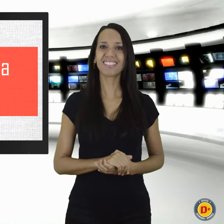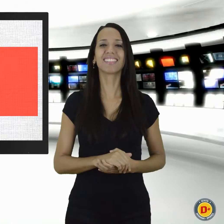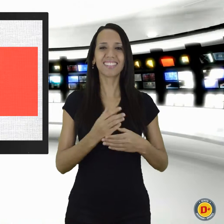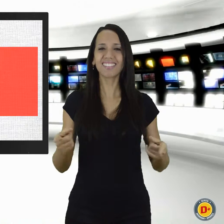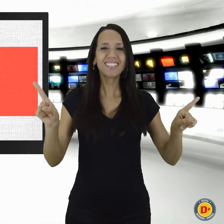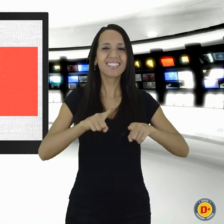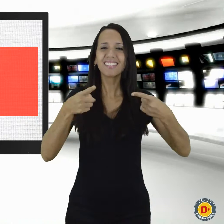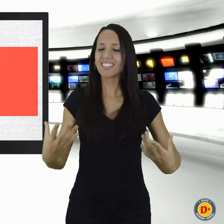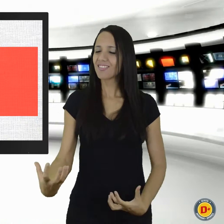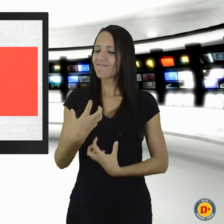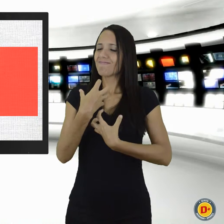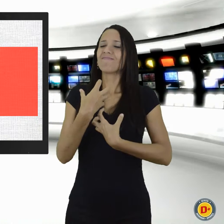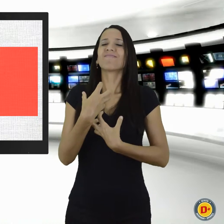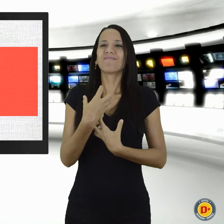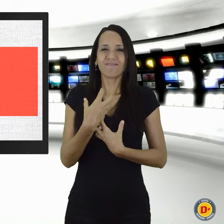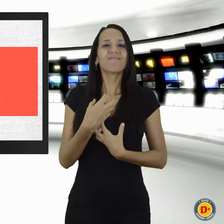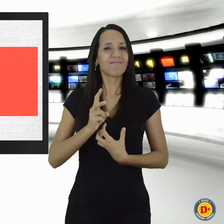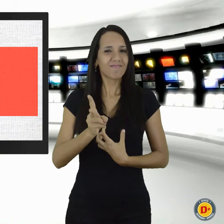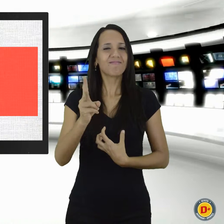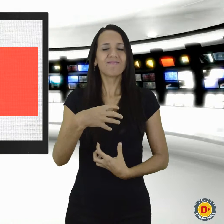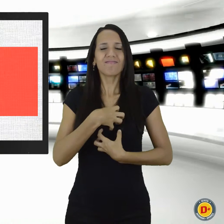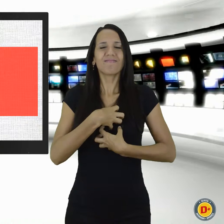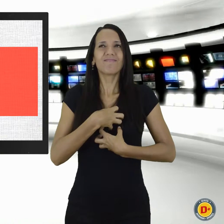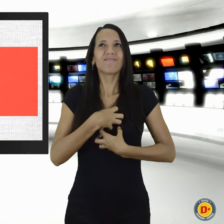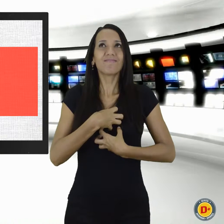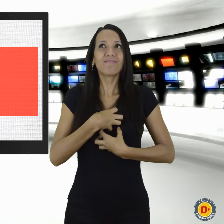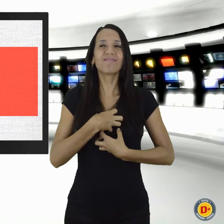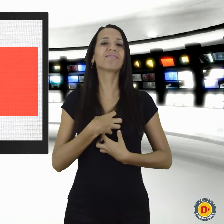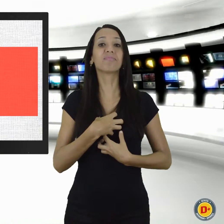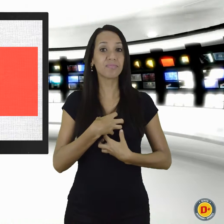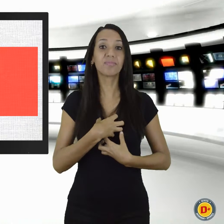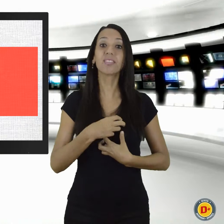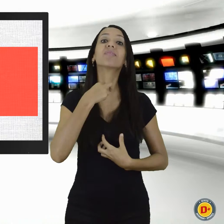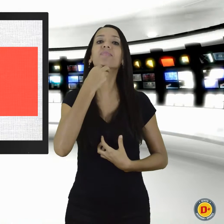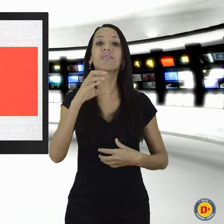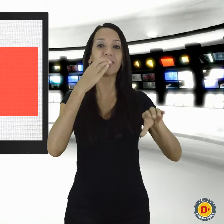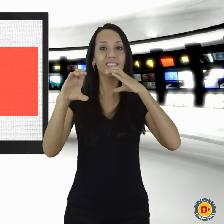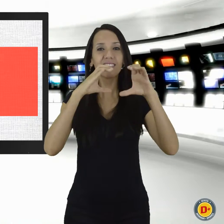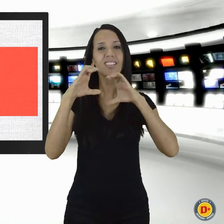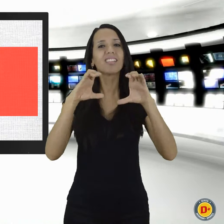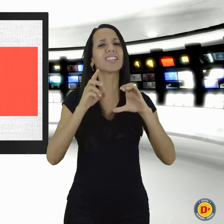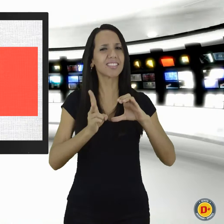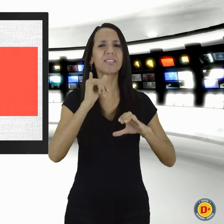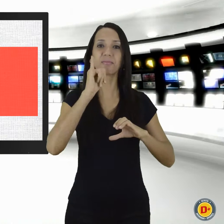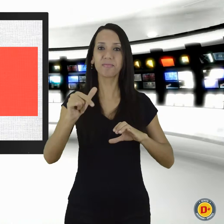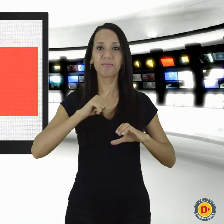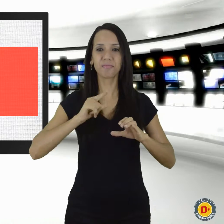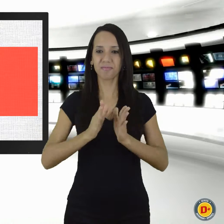A música entrou cedo na vida de Dudé. O vocalista revela que houve um fato determinante que ele chama de divisor de